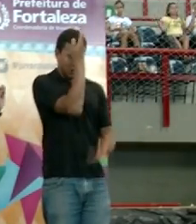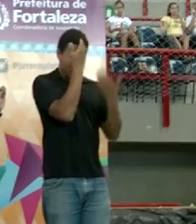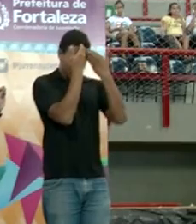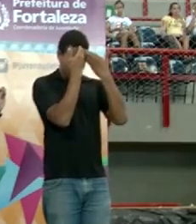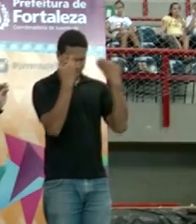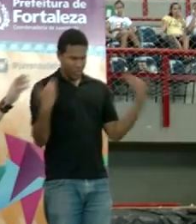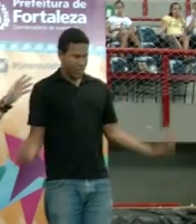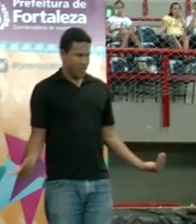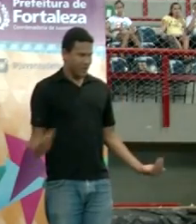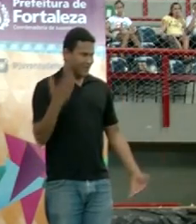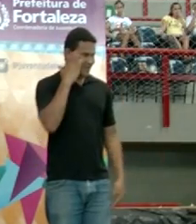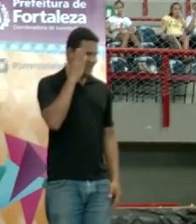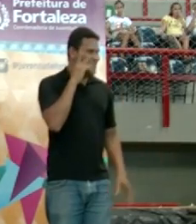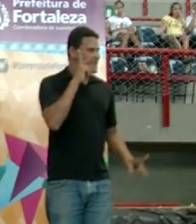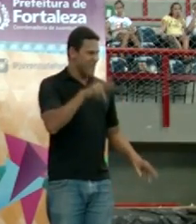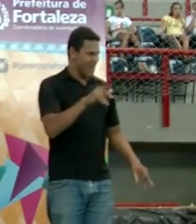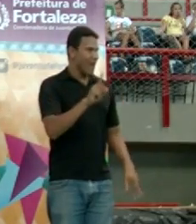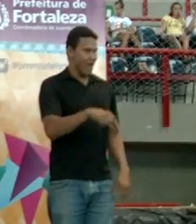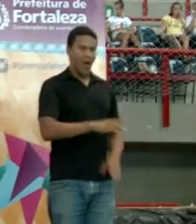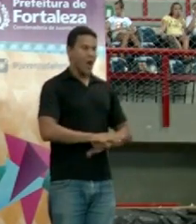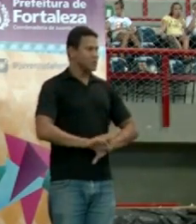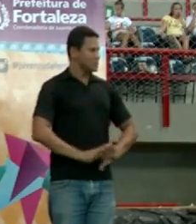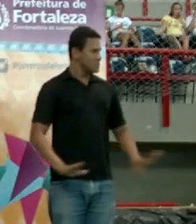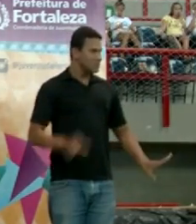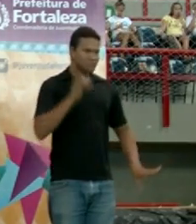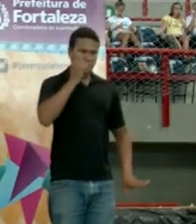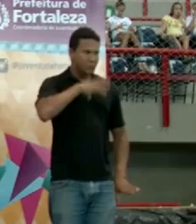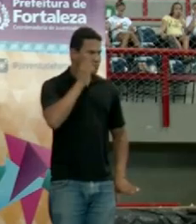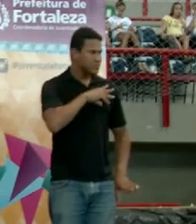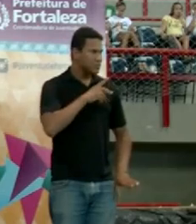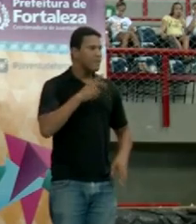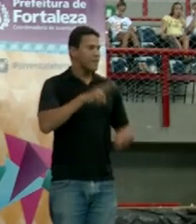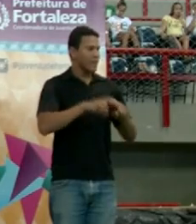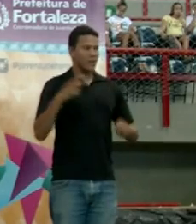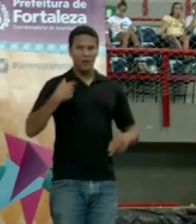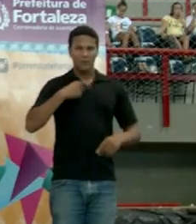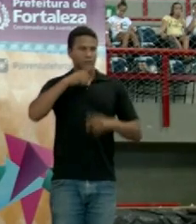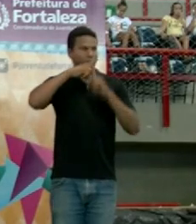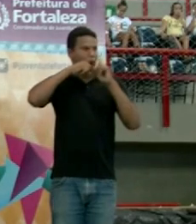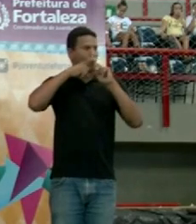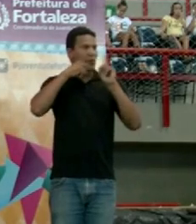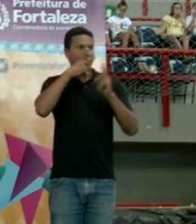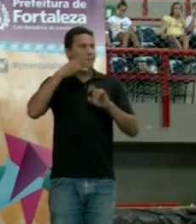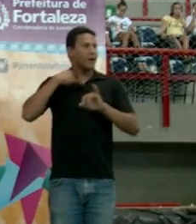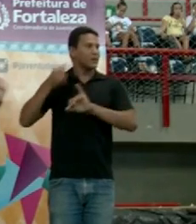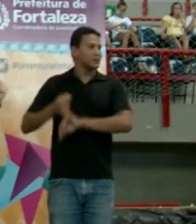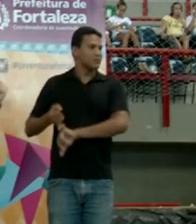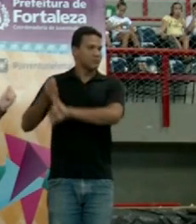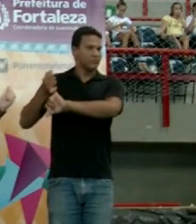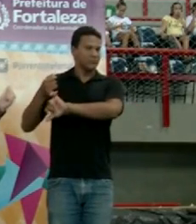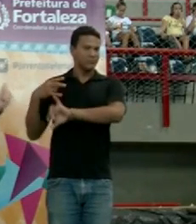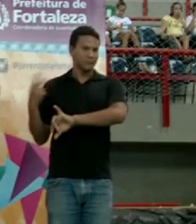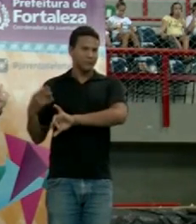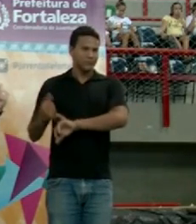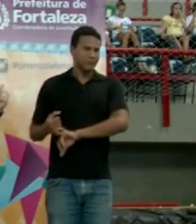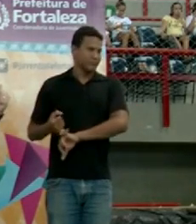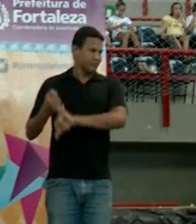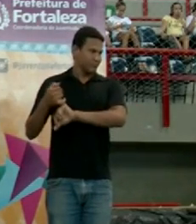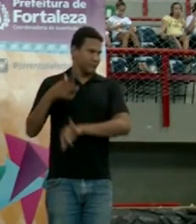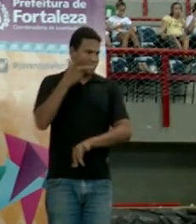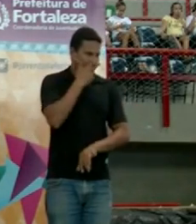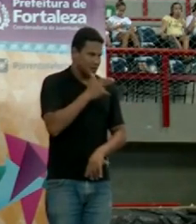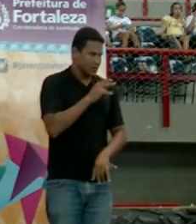menino cavaleiro vai ficar para sempre sob juramento comigo, tá? Beleza? Quando ele morrer, o filho